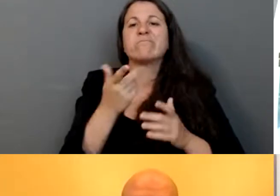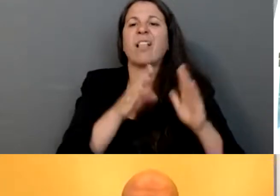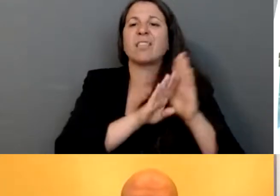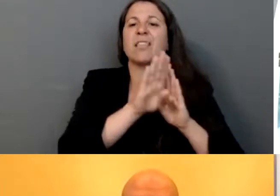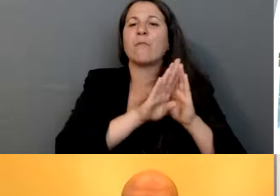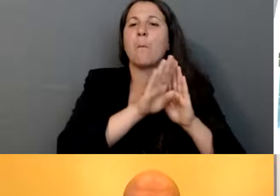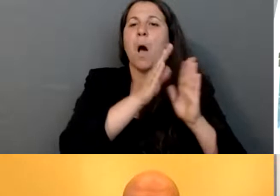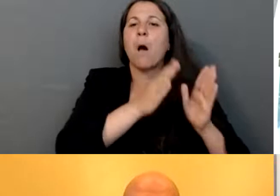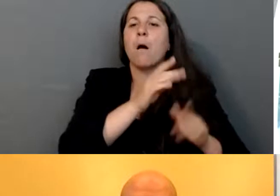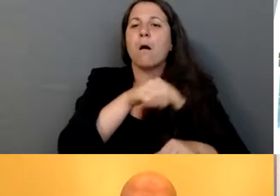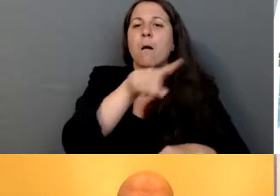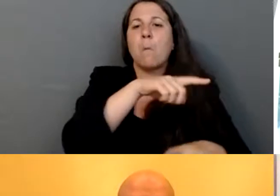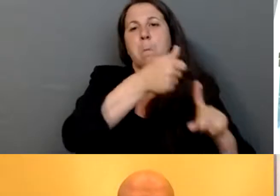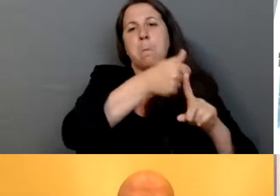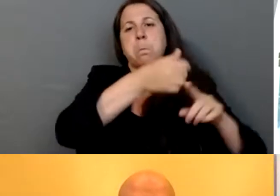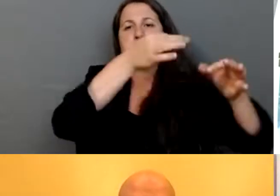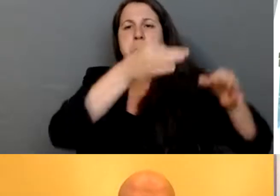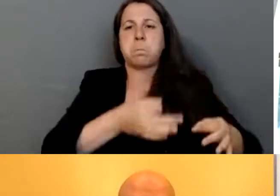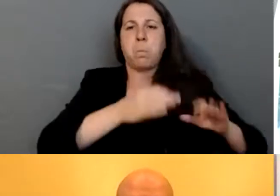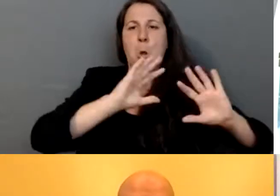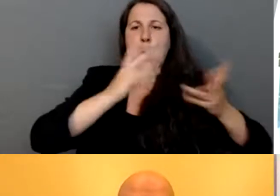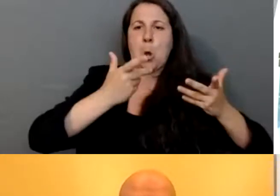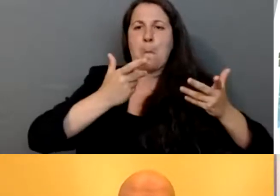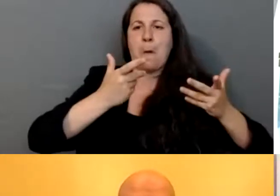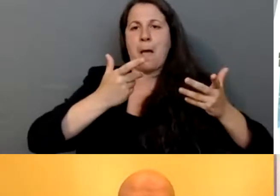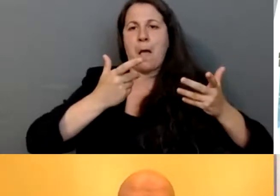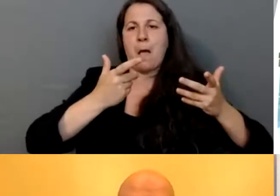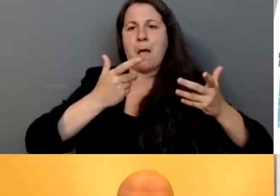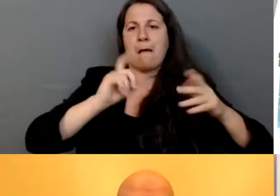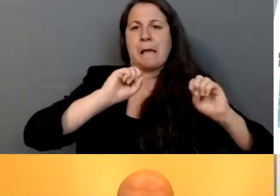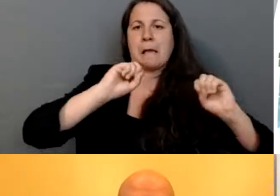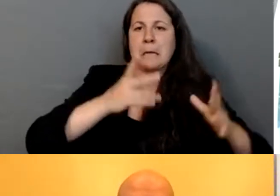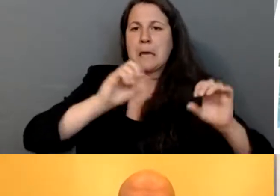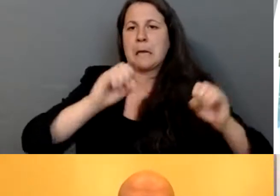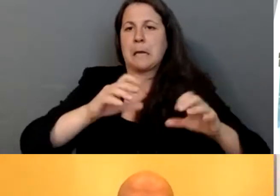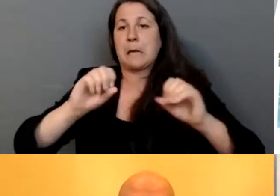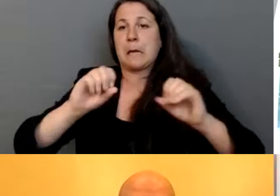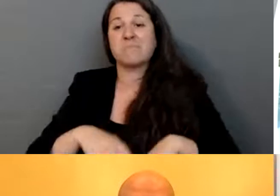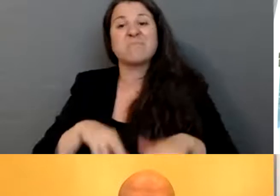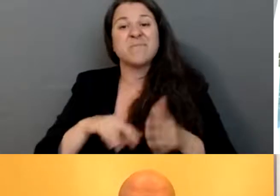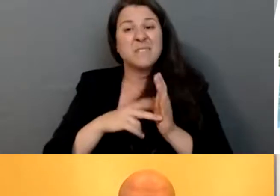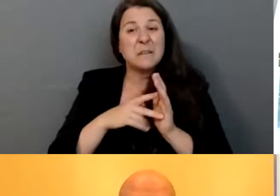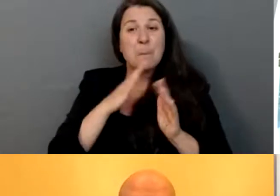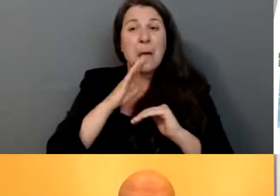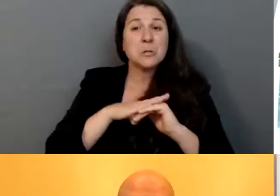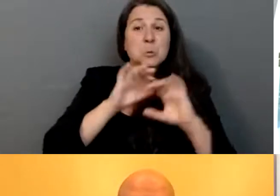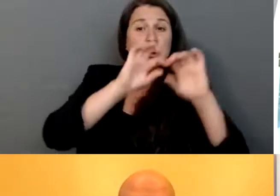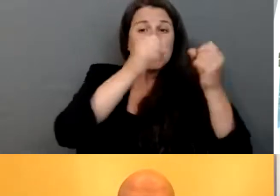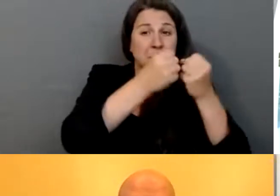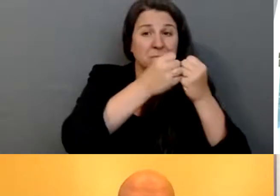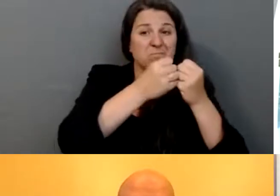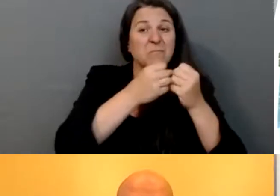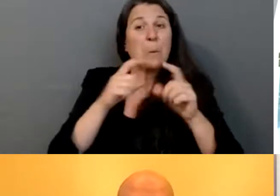qui décident un peu de comment la vie va se passer. On parle de choix sociaux, mais on parle aussi de choix technologiques qui